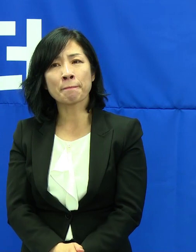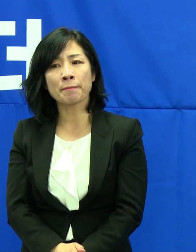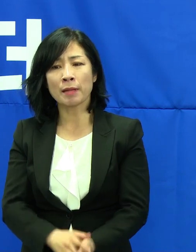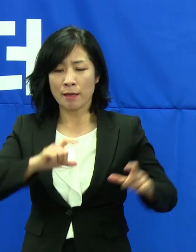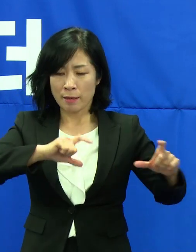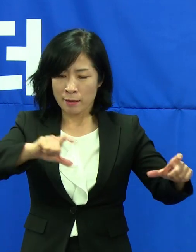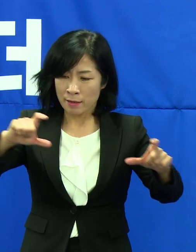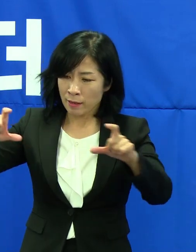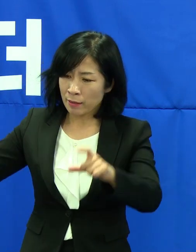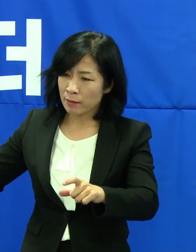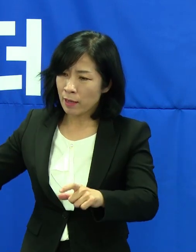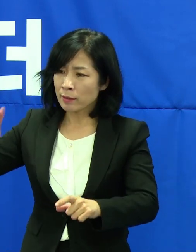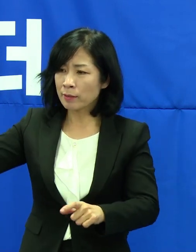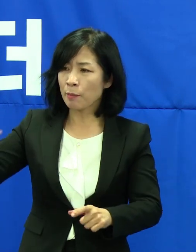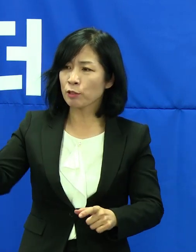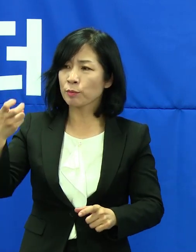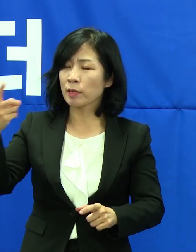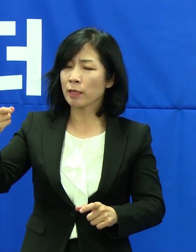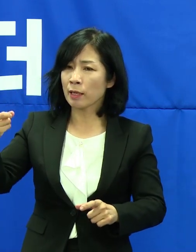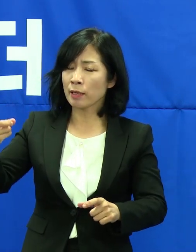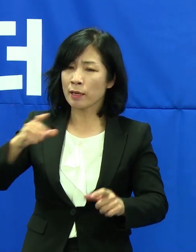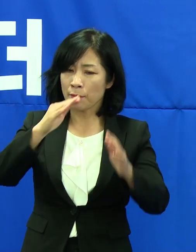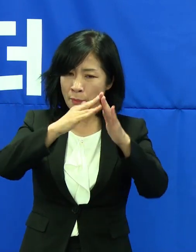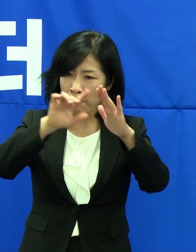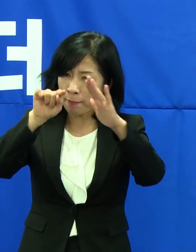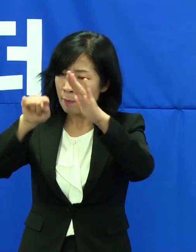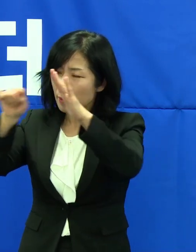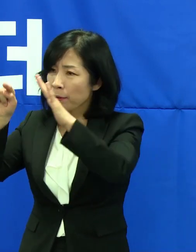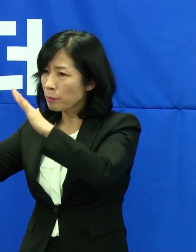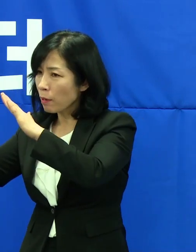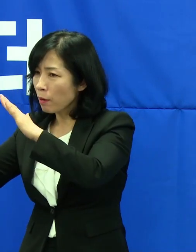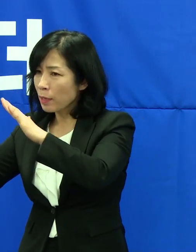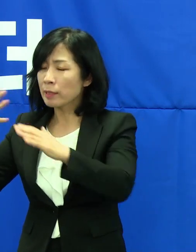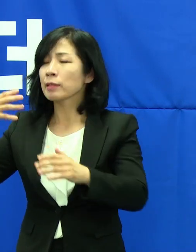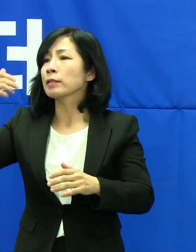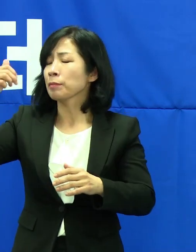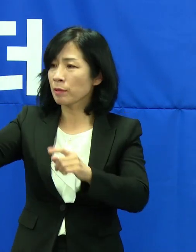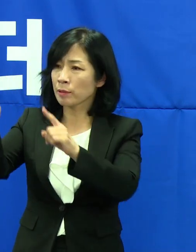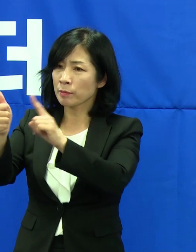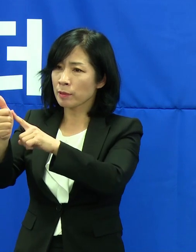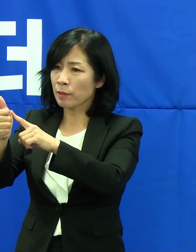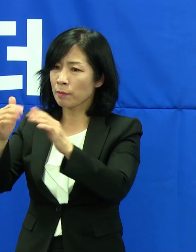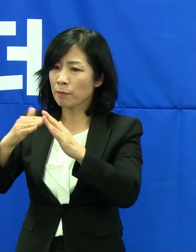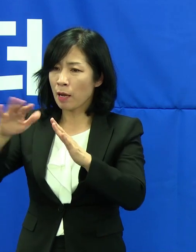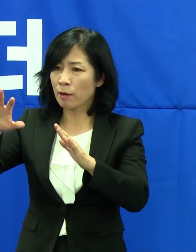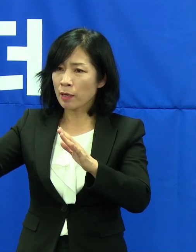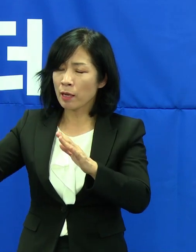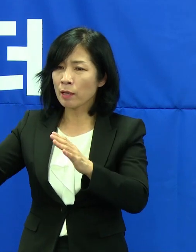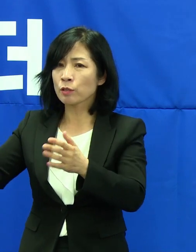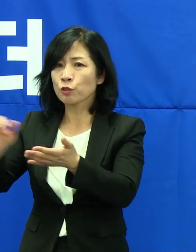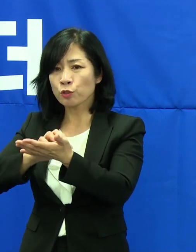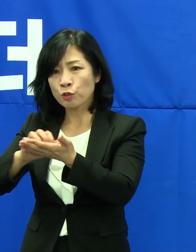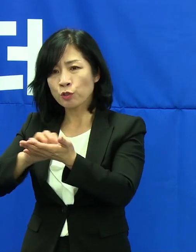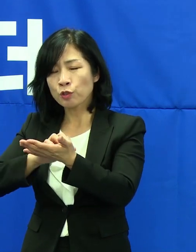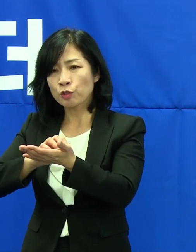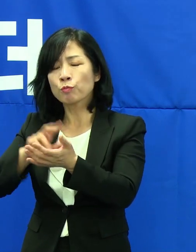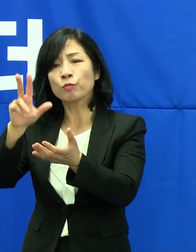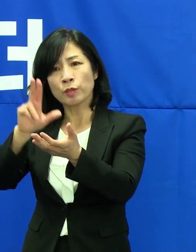있는 421개 마을을 다 찾아다니면서 이장님들로부터 마을의 숙제를 다